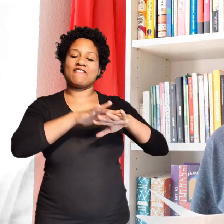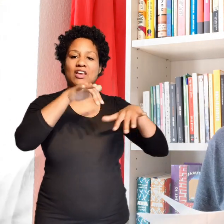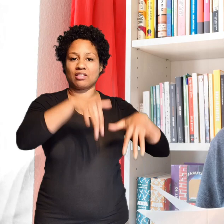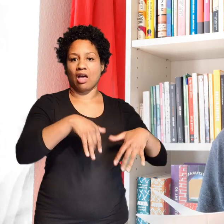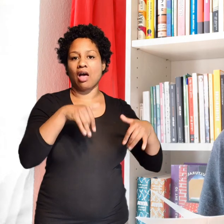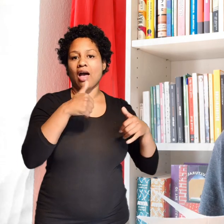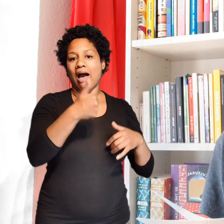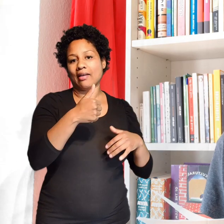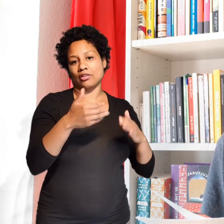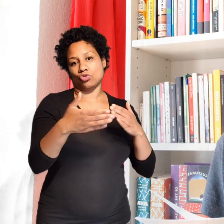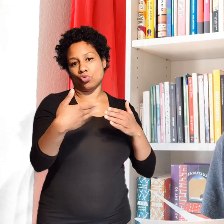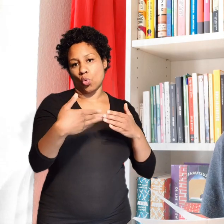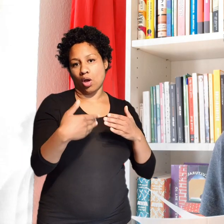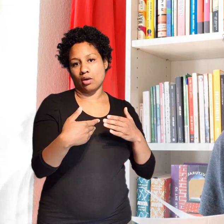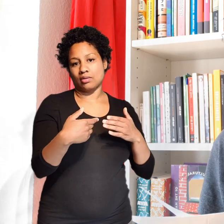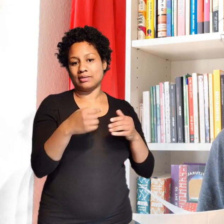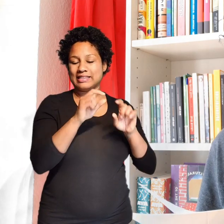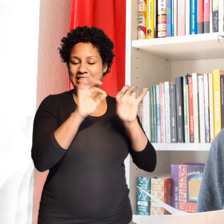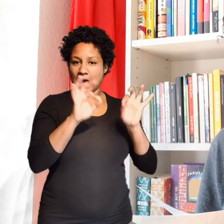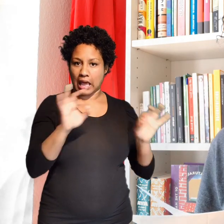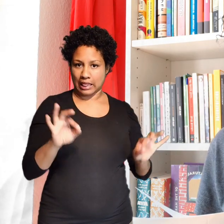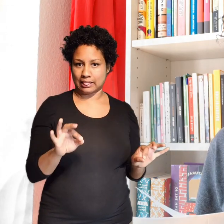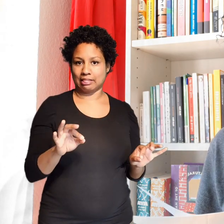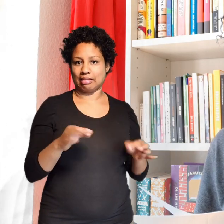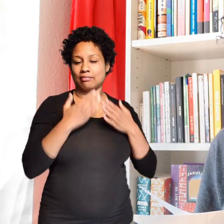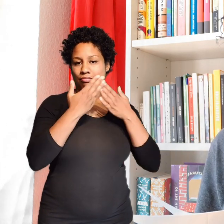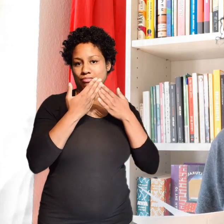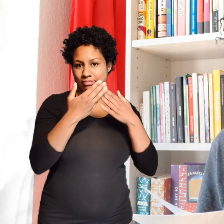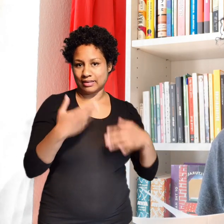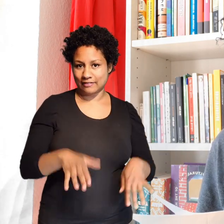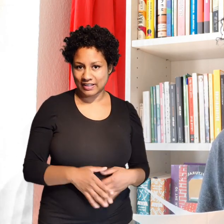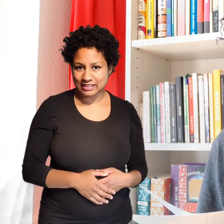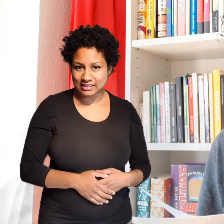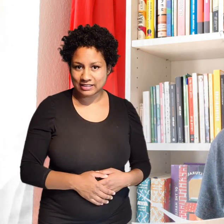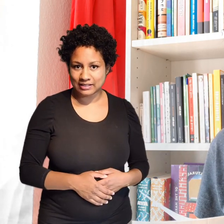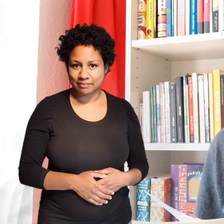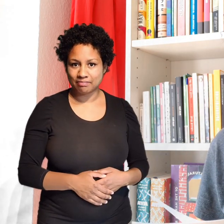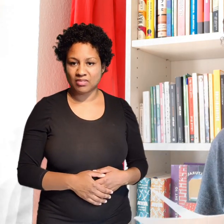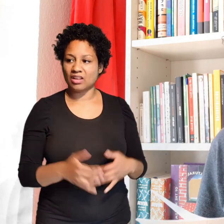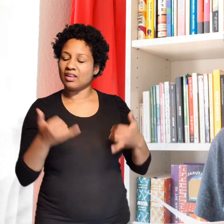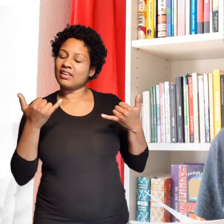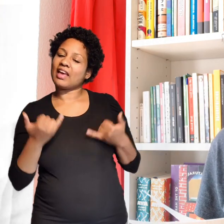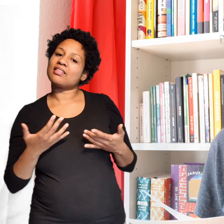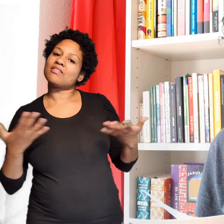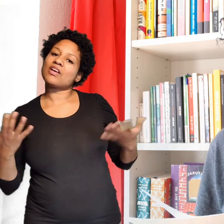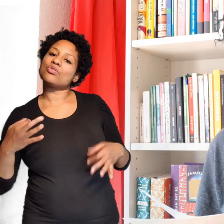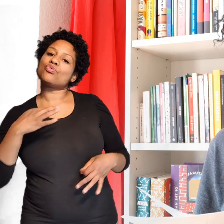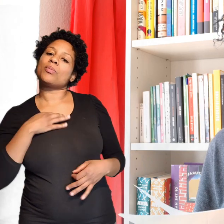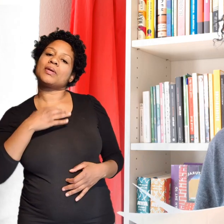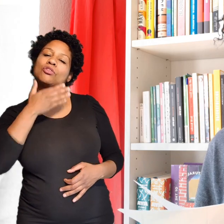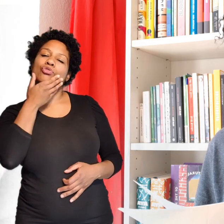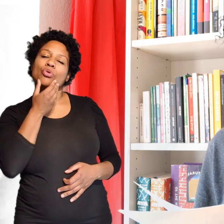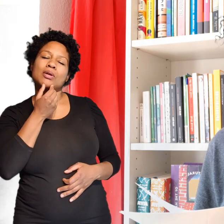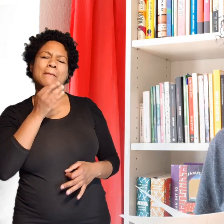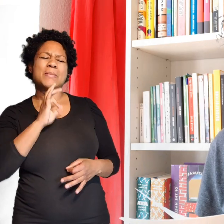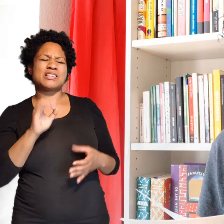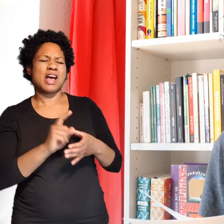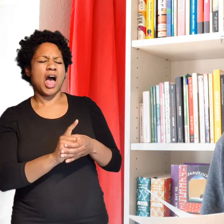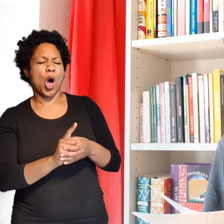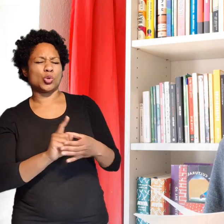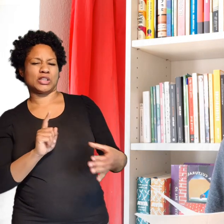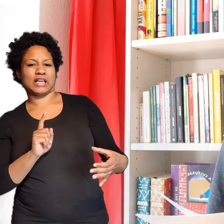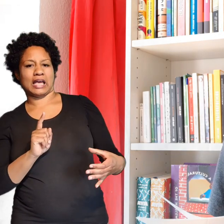Zeilen verfasste: "Es ist mir inzwischen lieber, ich bin ausgegrenzt, ich bin